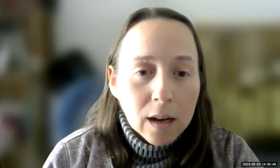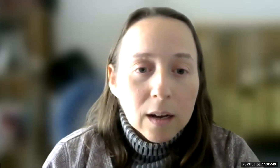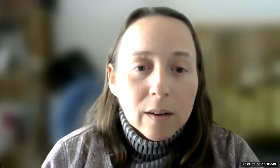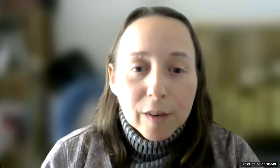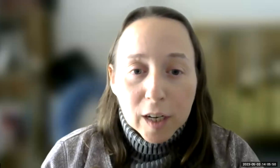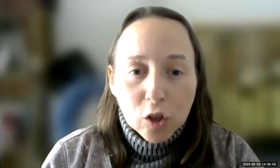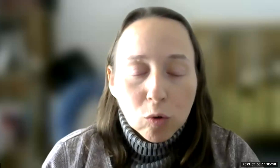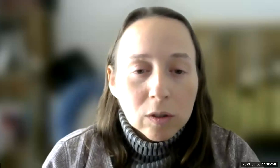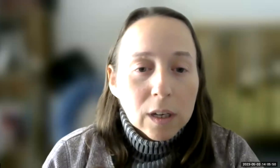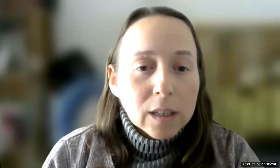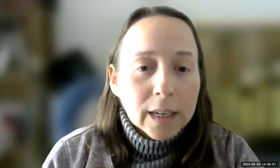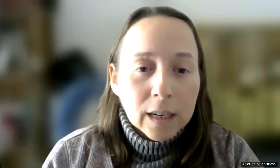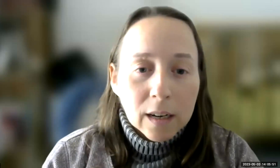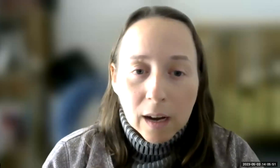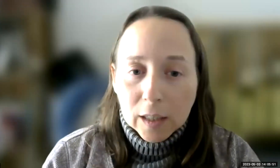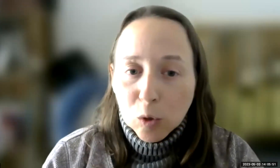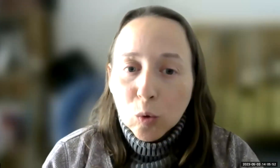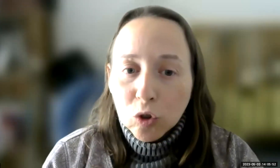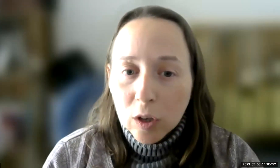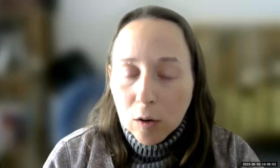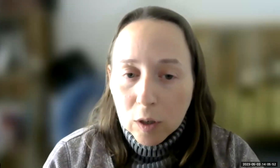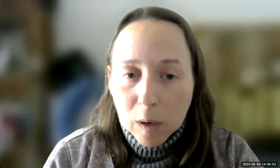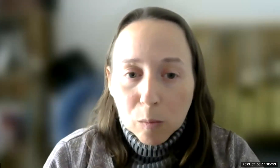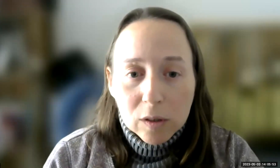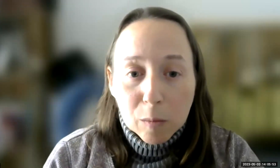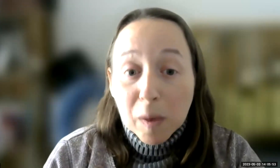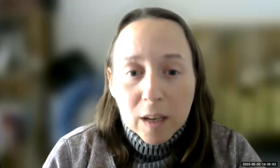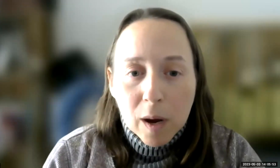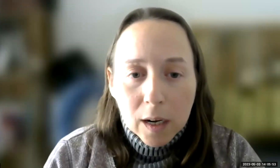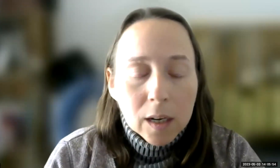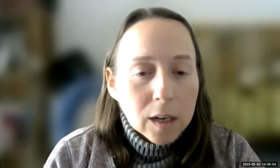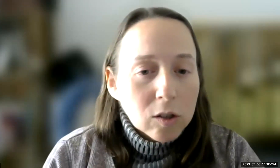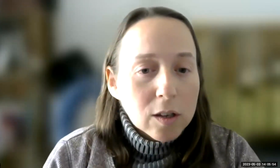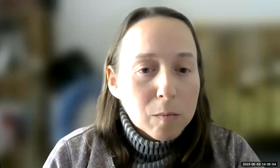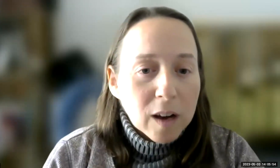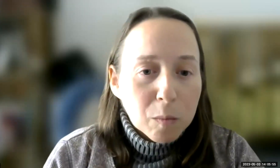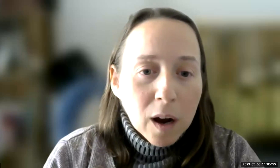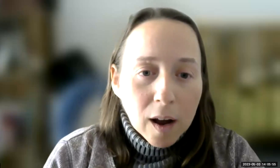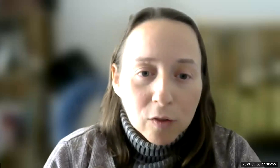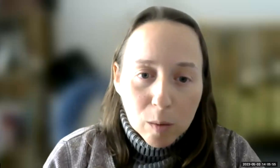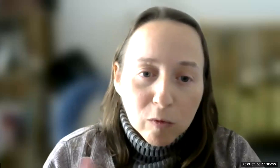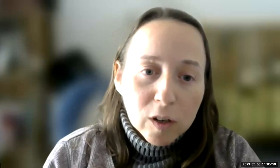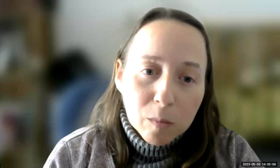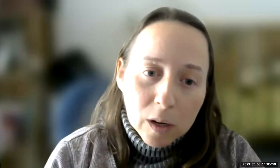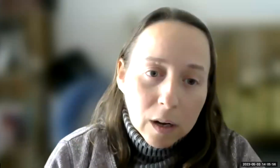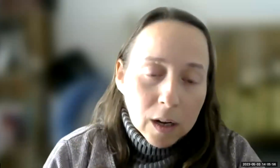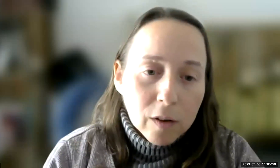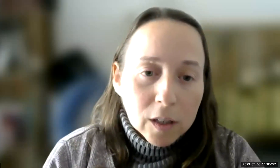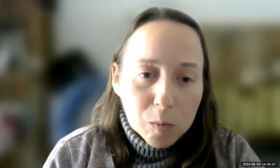ונגישות דרך ההתמודדות שלנו עם הממדים האלה של זמן ומרחב שהם מובנים חברתית